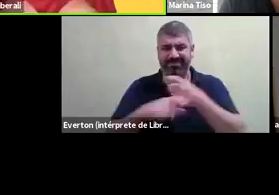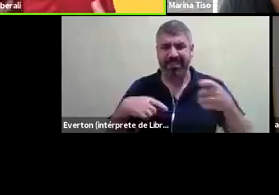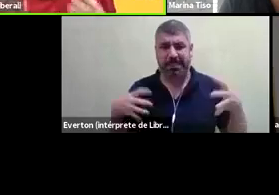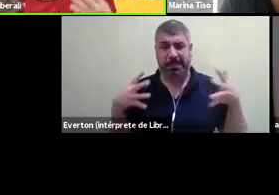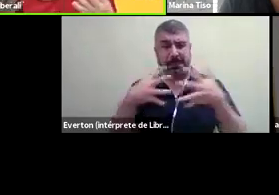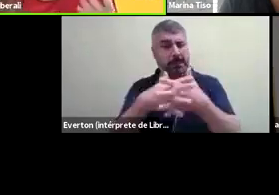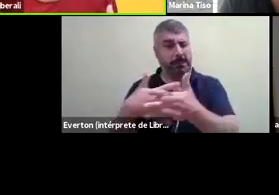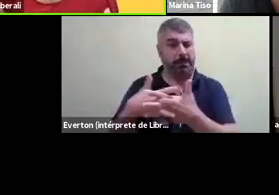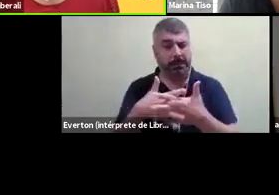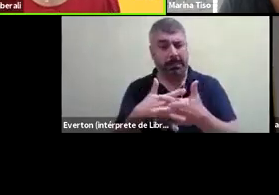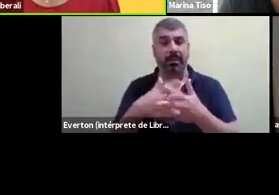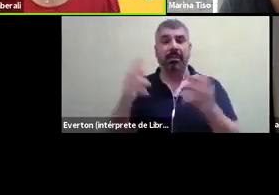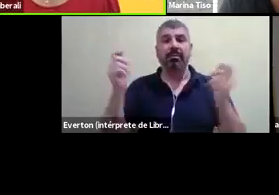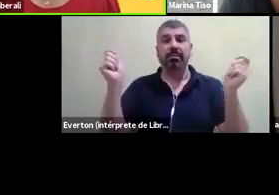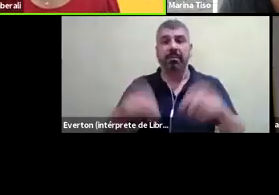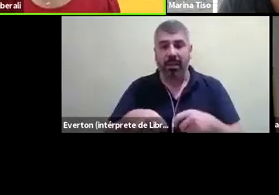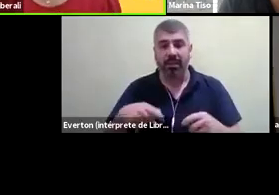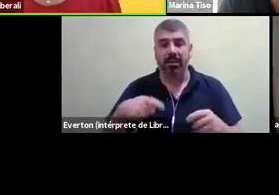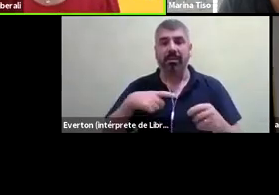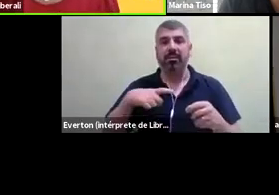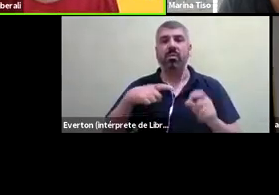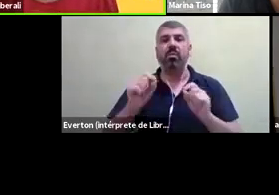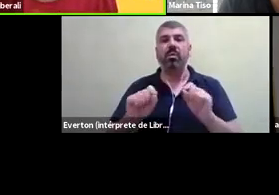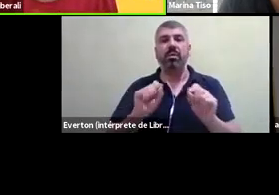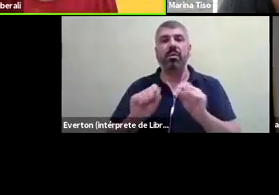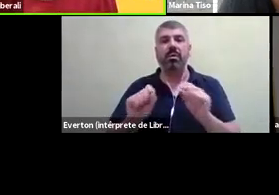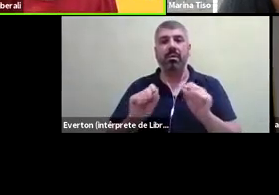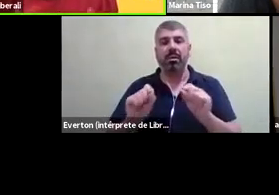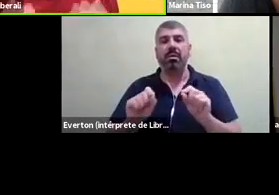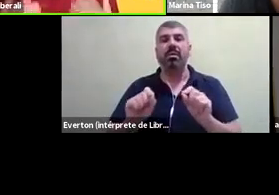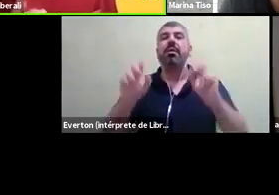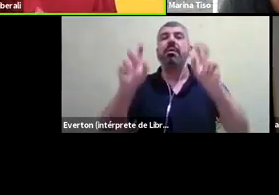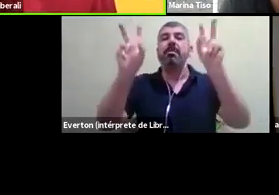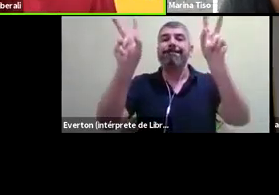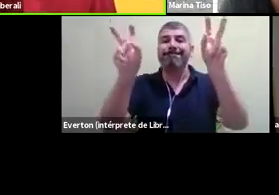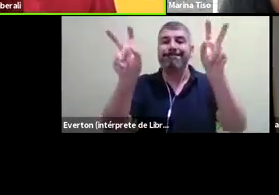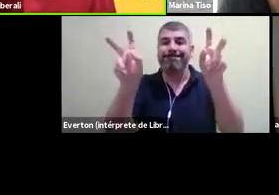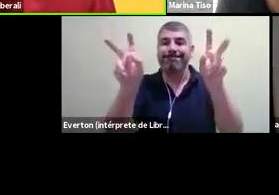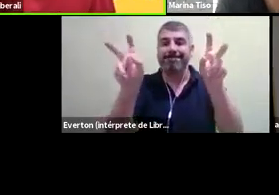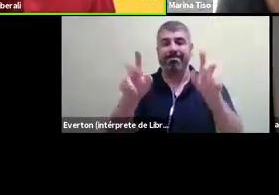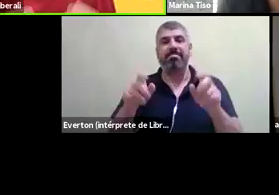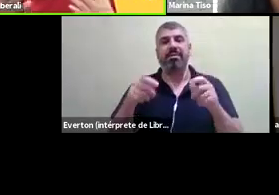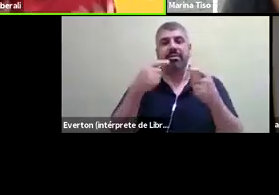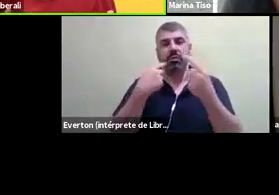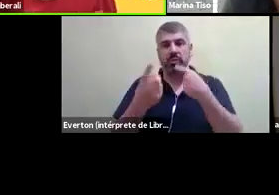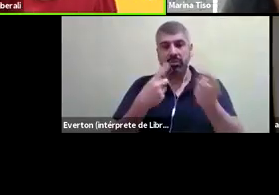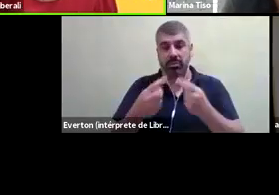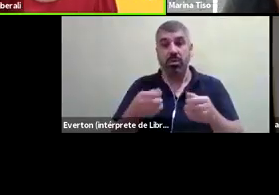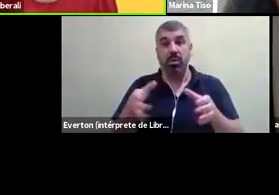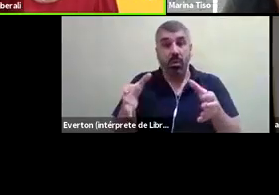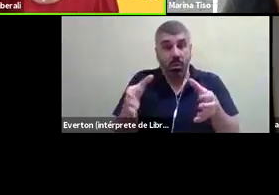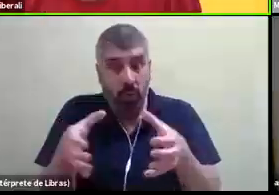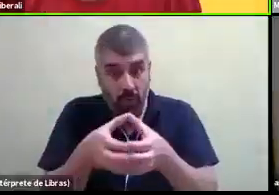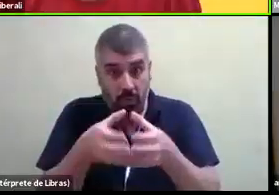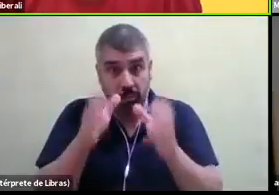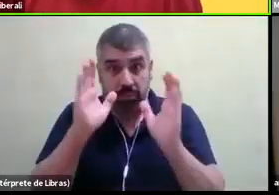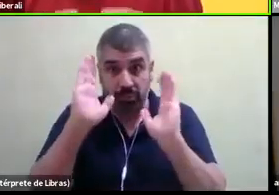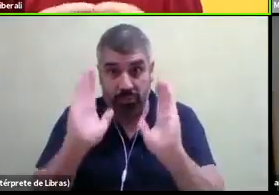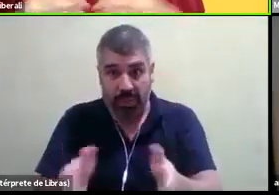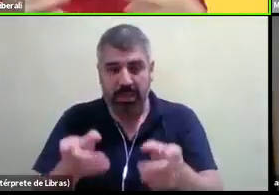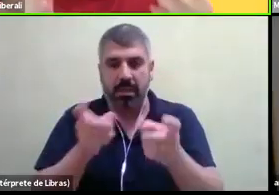a possibilidade da discussão dessa temática. E o nosso grupo de estudos se reuniu para poder,